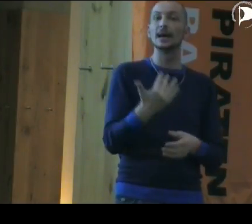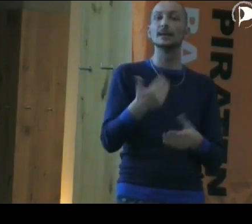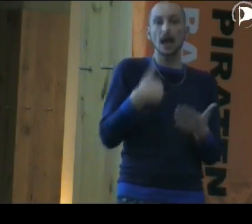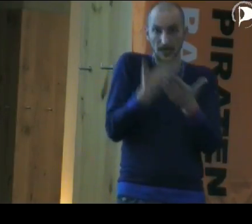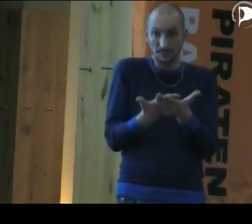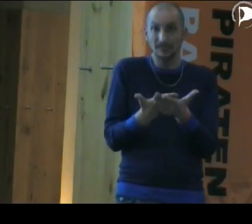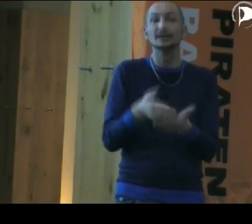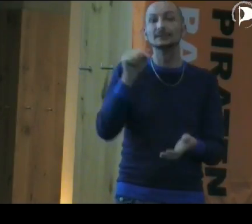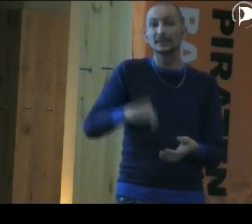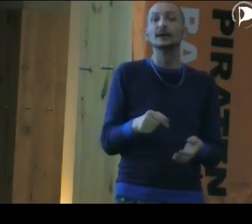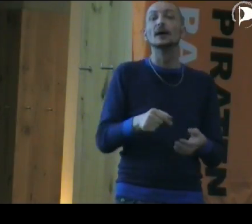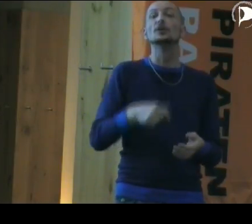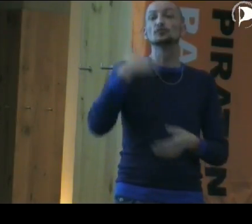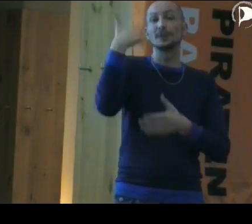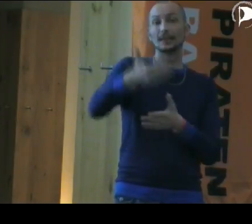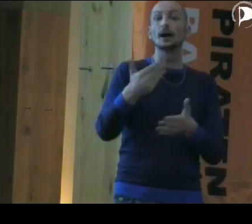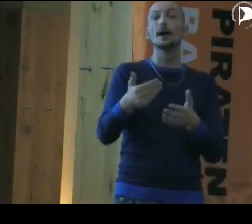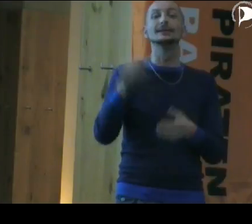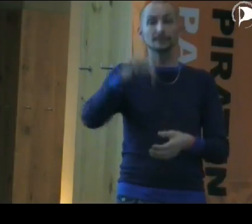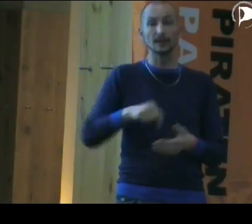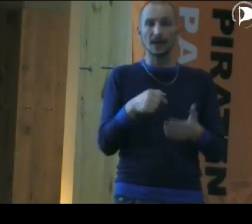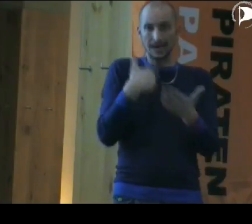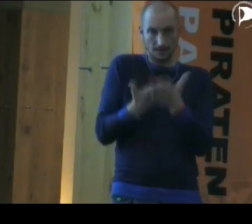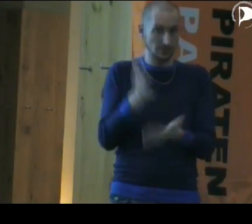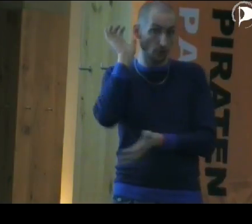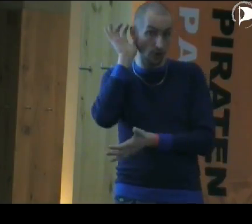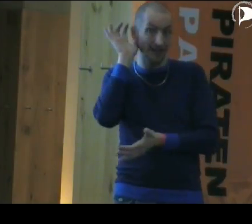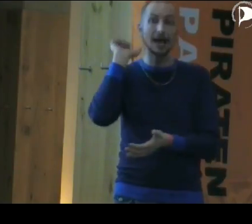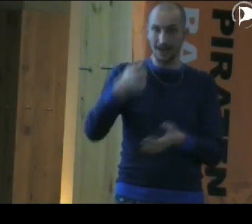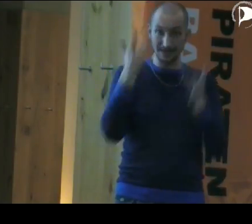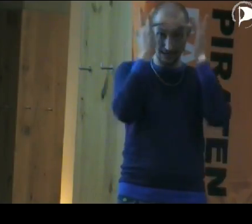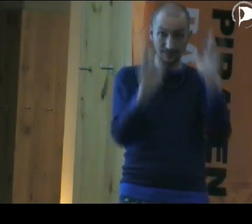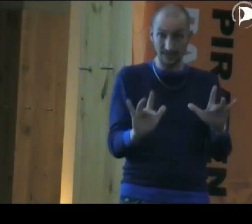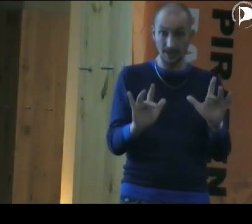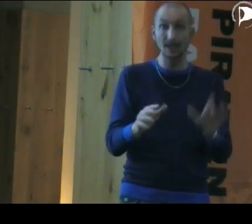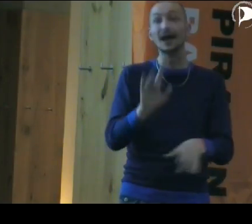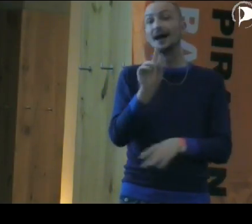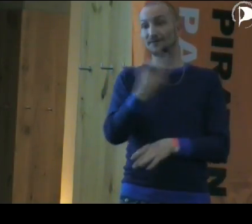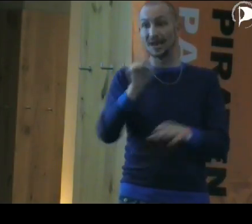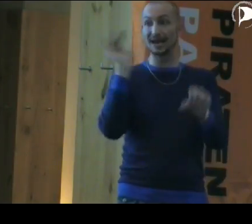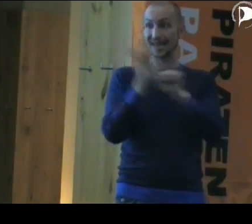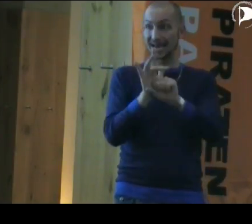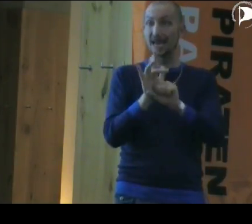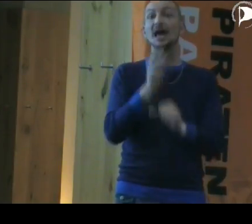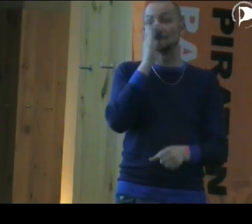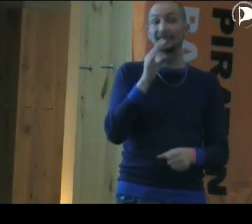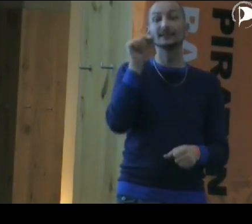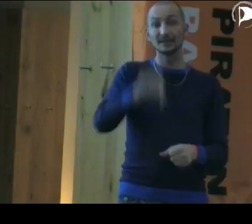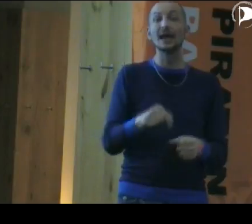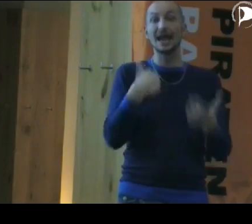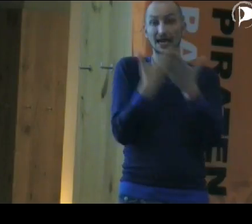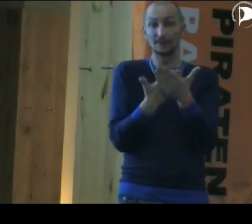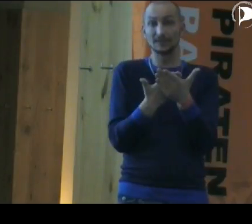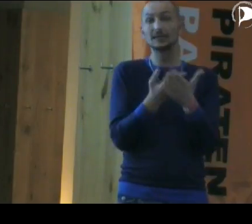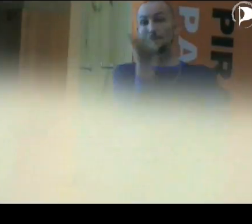und die verkündung zusammen mit den anderen auszählungsergebnis zu hören damit geht das akzeptieren hat jemand etwas dagegen wenn die ergebnisse beider